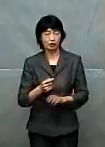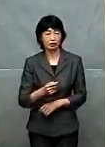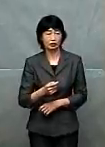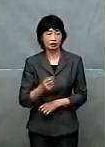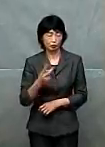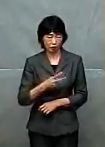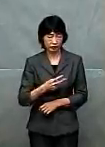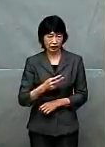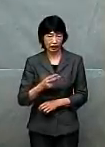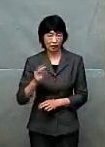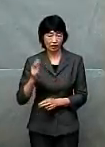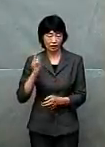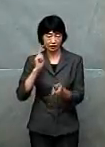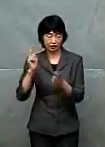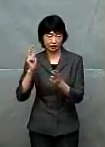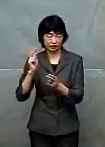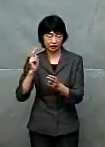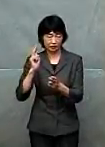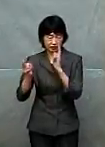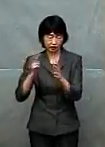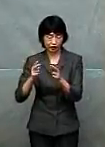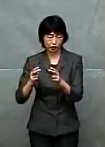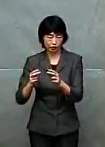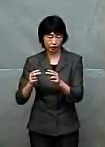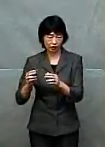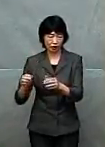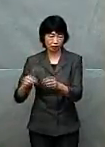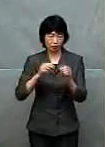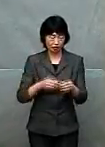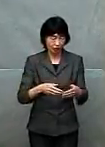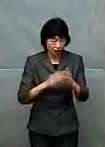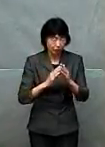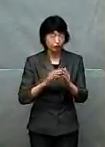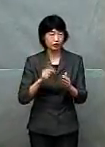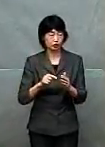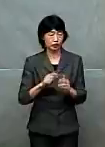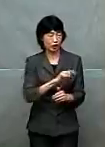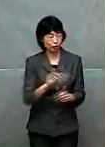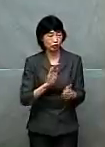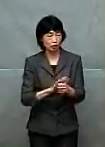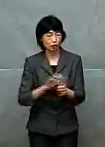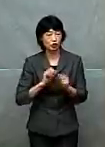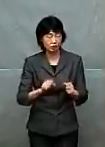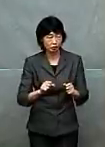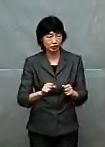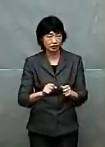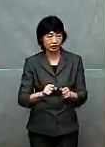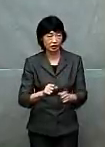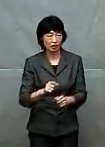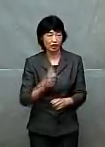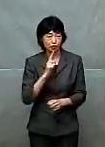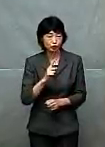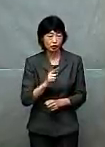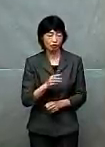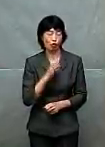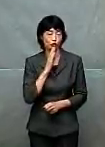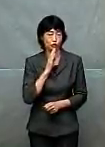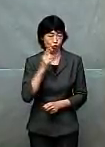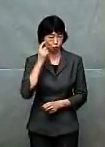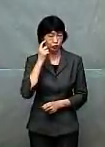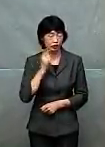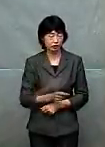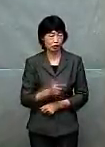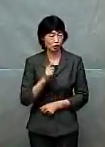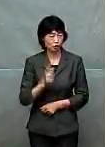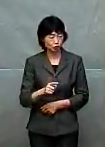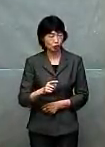ートしますというような情報発信するのが企業誘致のあり方ではないかと思うんですけれども、うん、この件に関して知